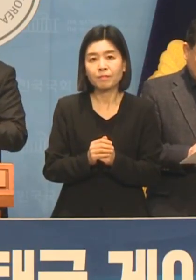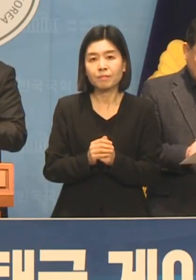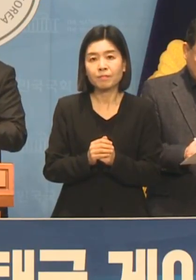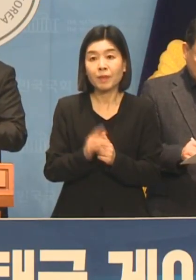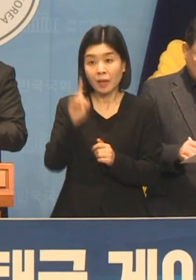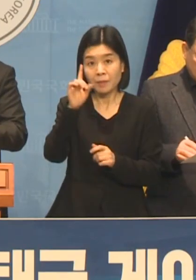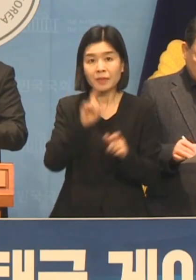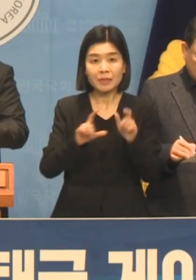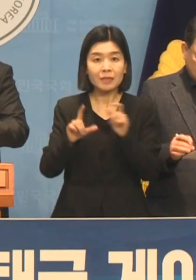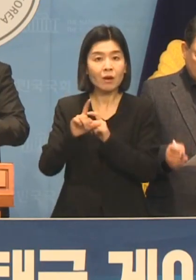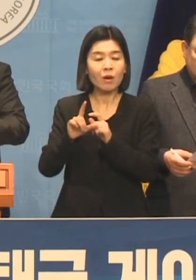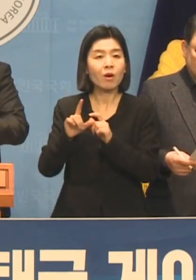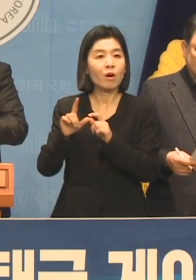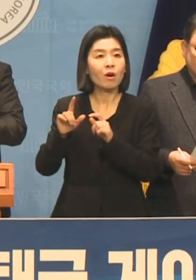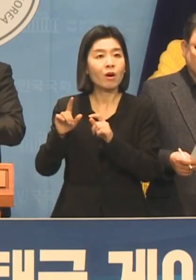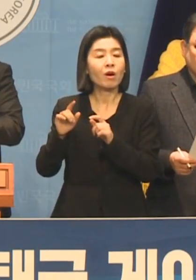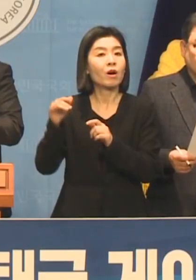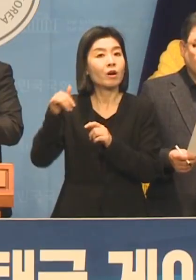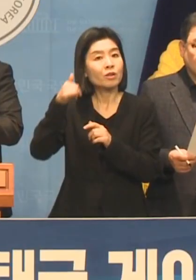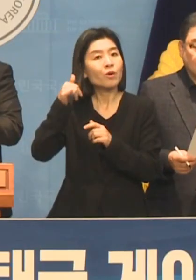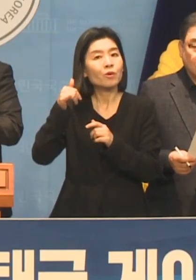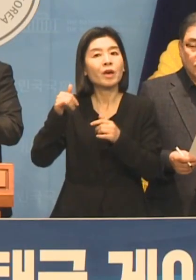한 번 더 들어보도록 하겠습니다.